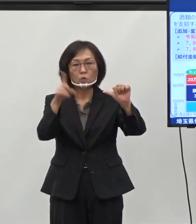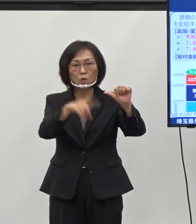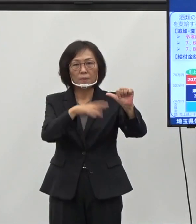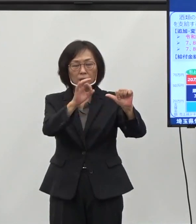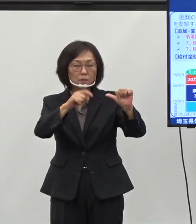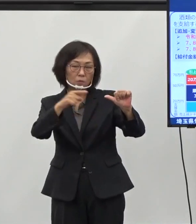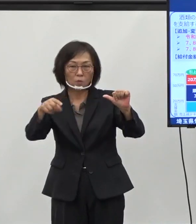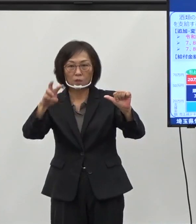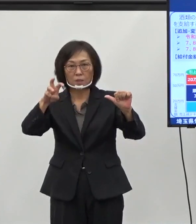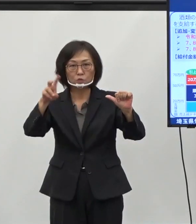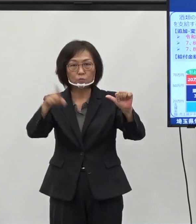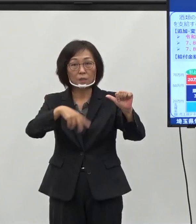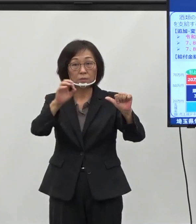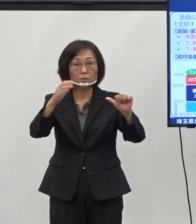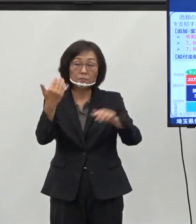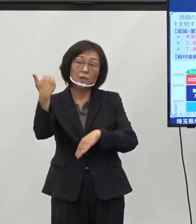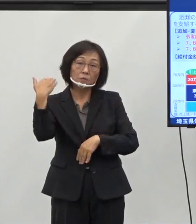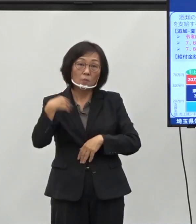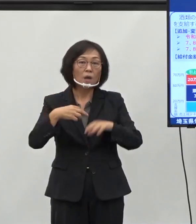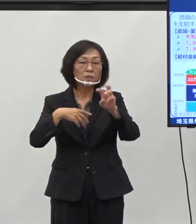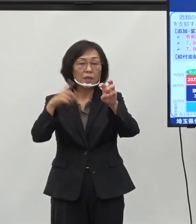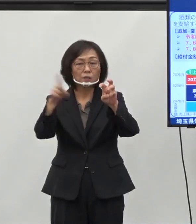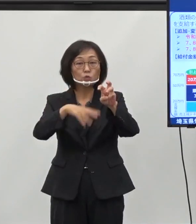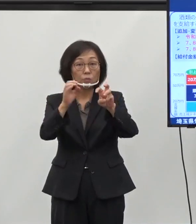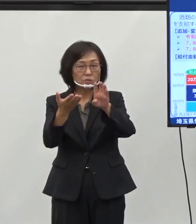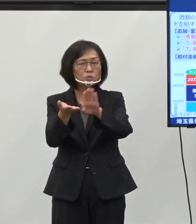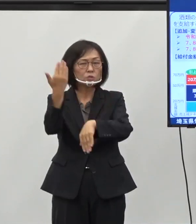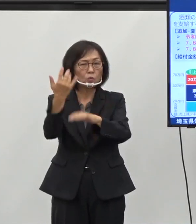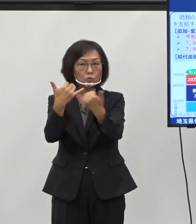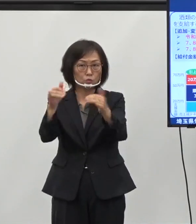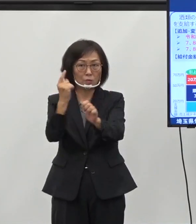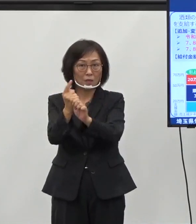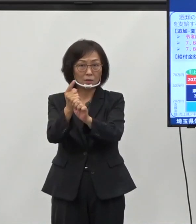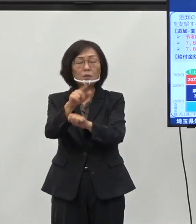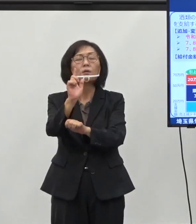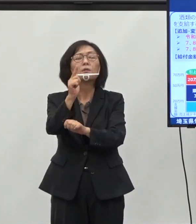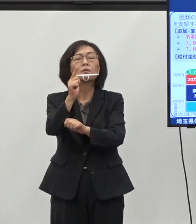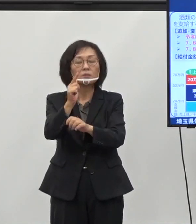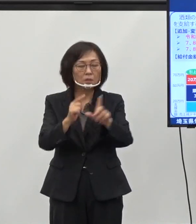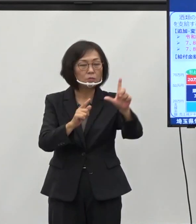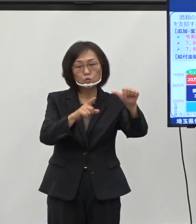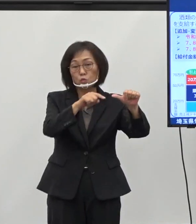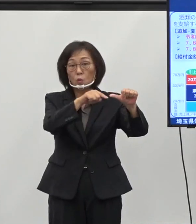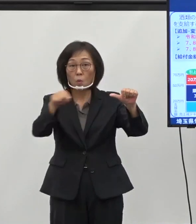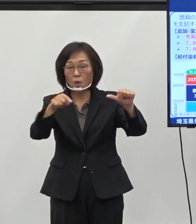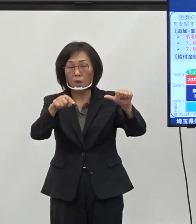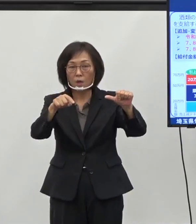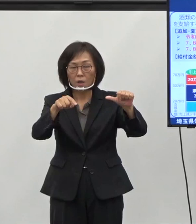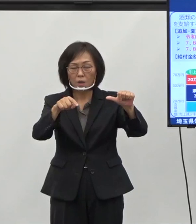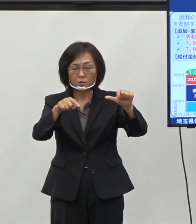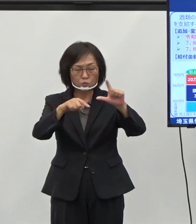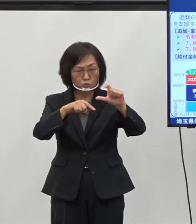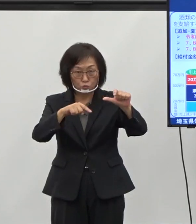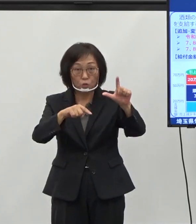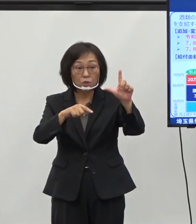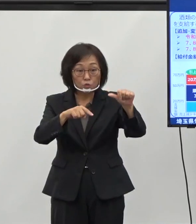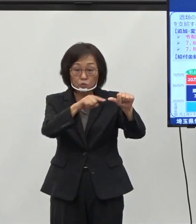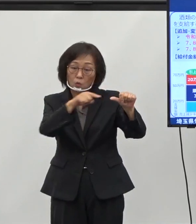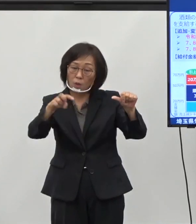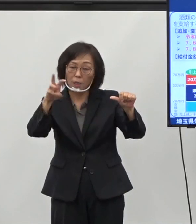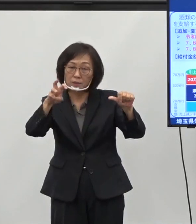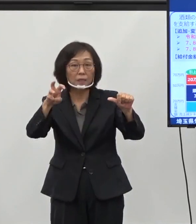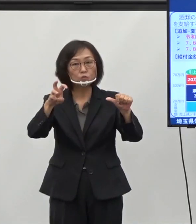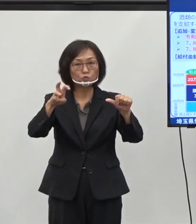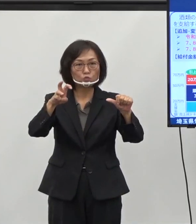から 30%、これまでは 30% を超える場合でしたが、15% から15% 以上、30%